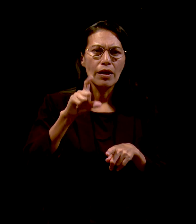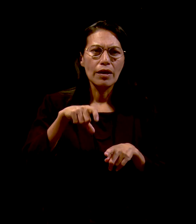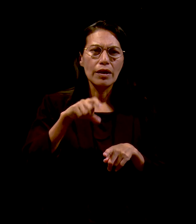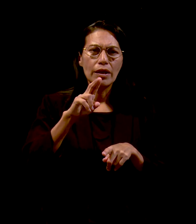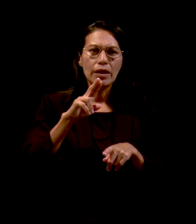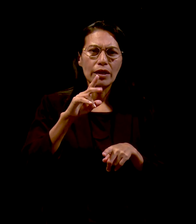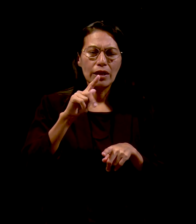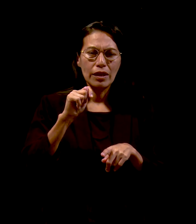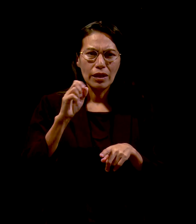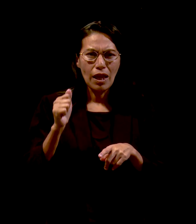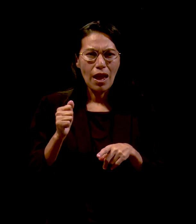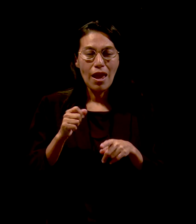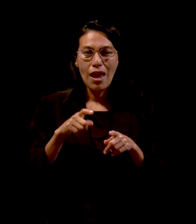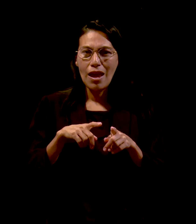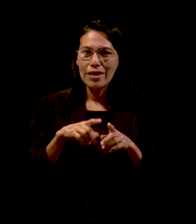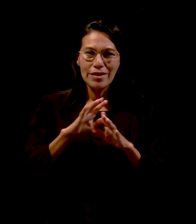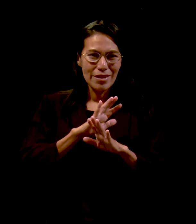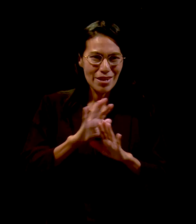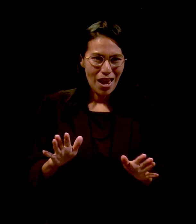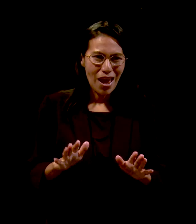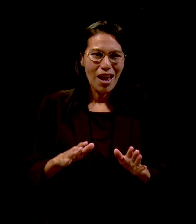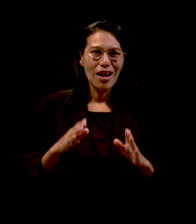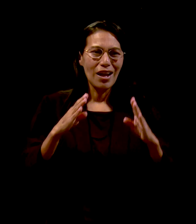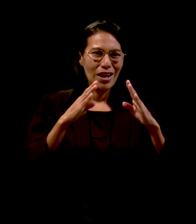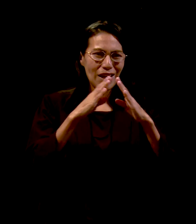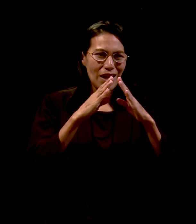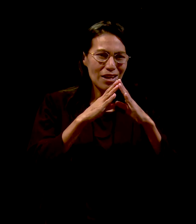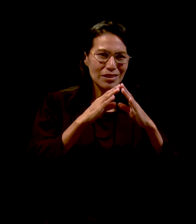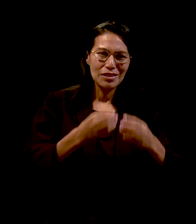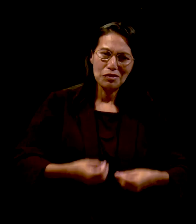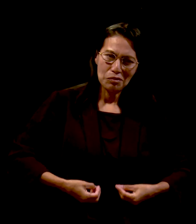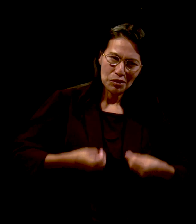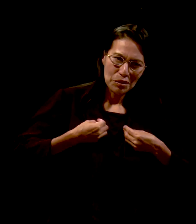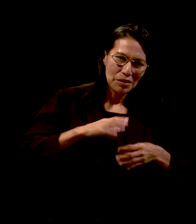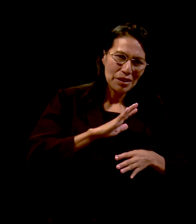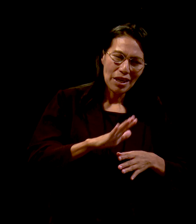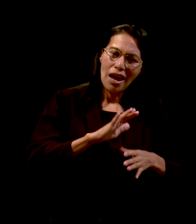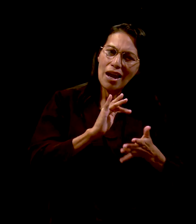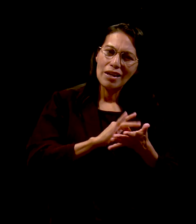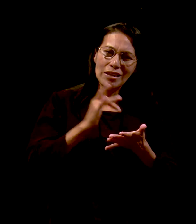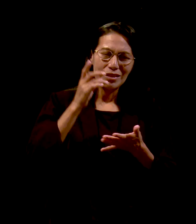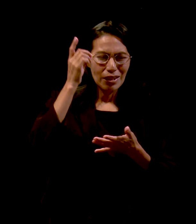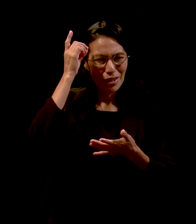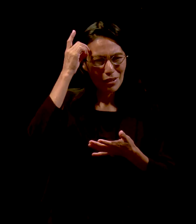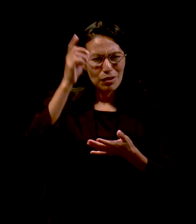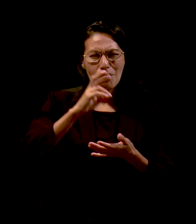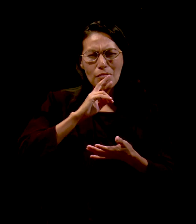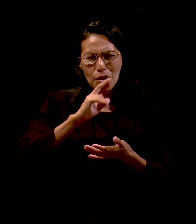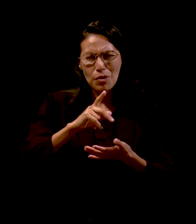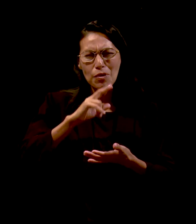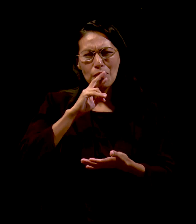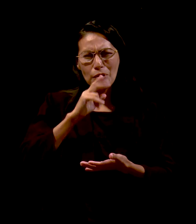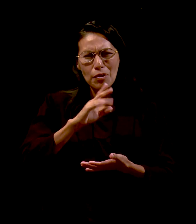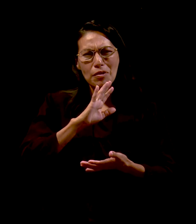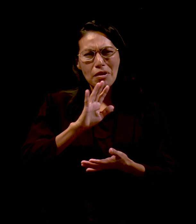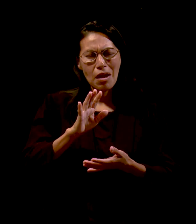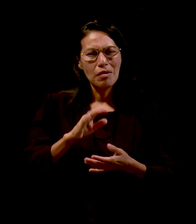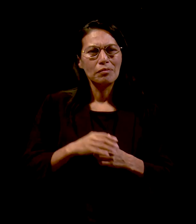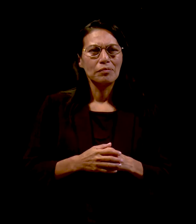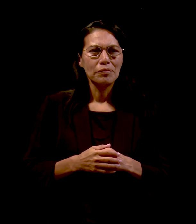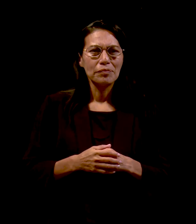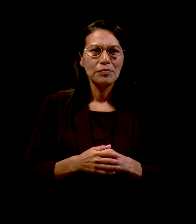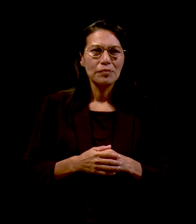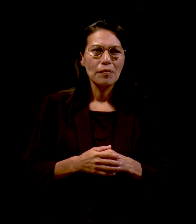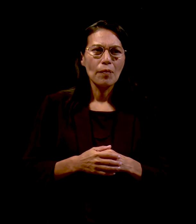familia recuperándose para honra y gloria de dios amén amén les quiero pedir hermanos